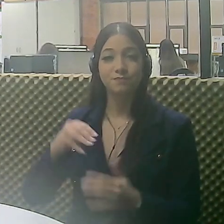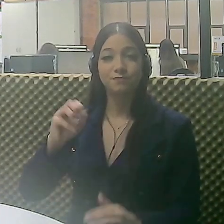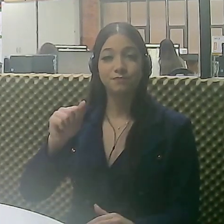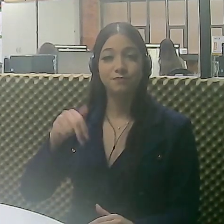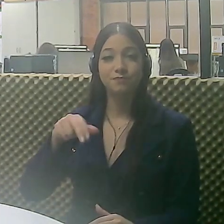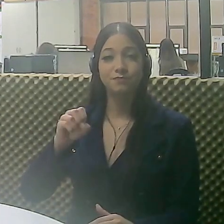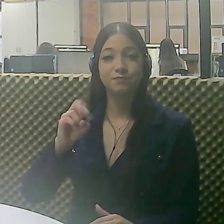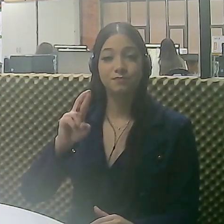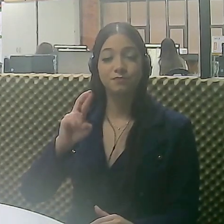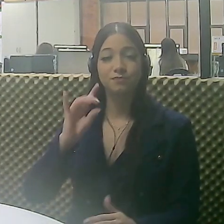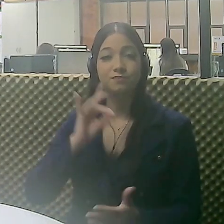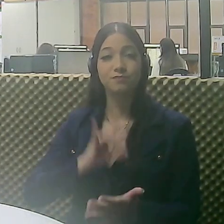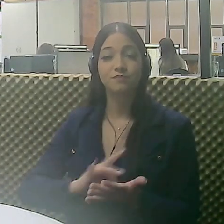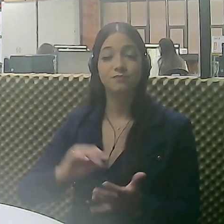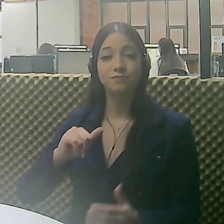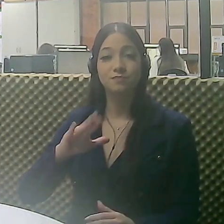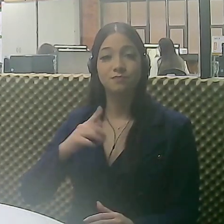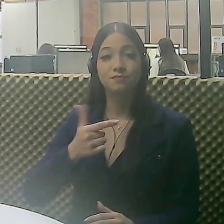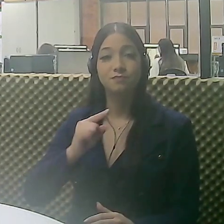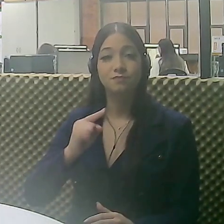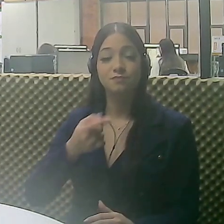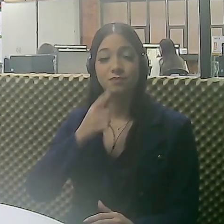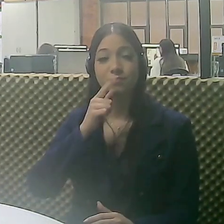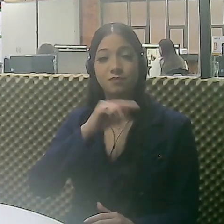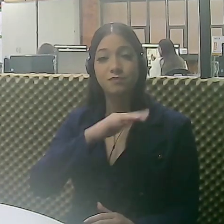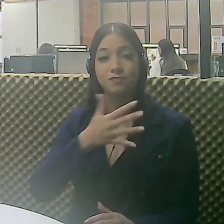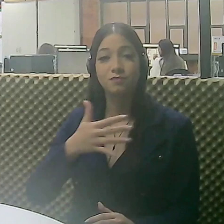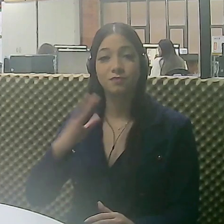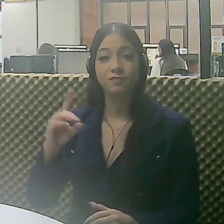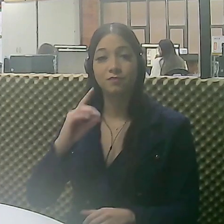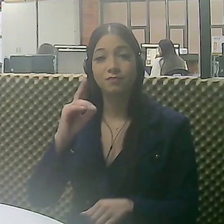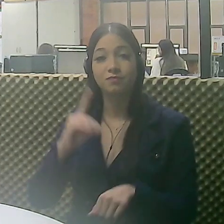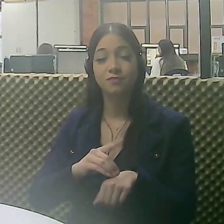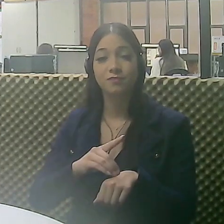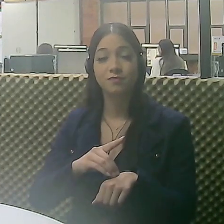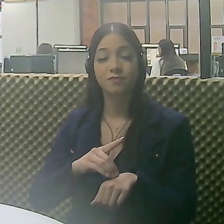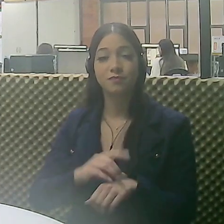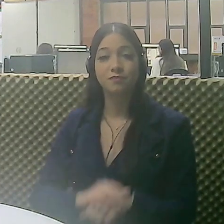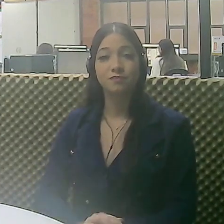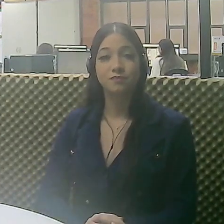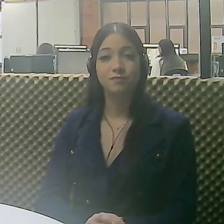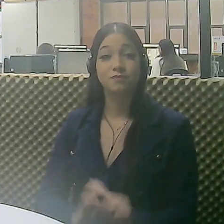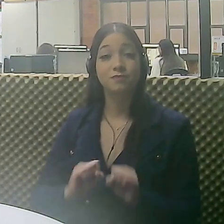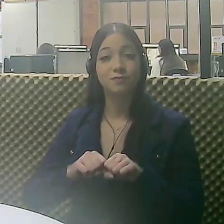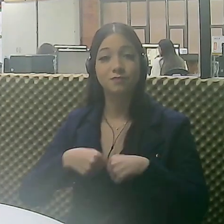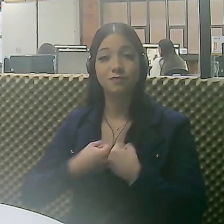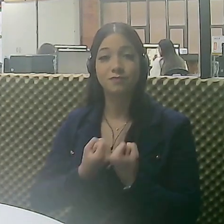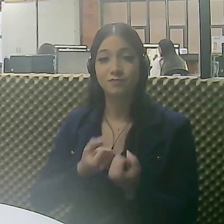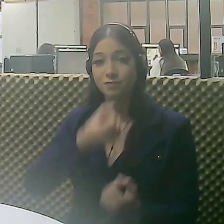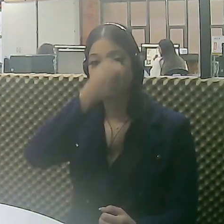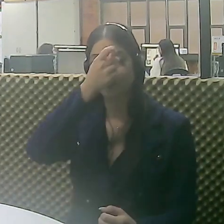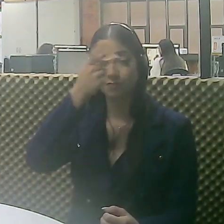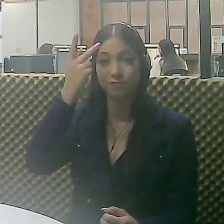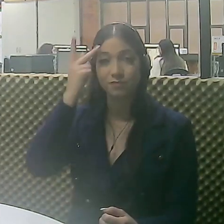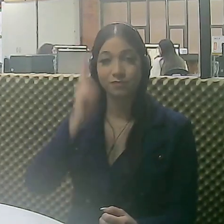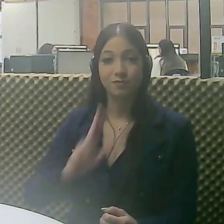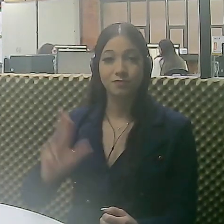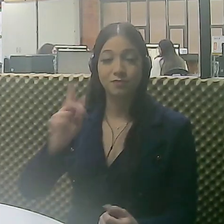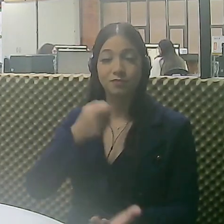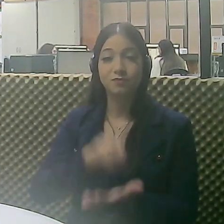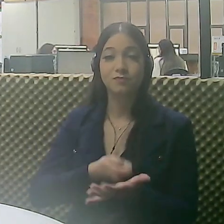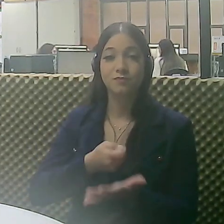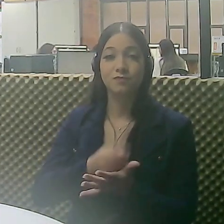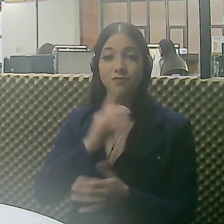Mansur, com a eliminação de mais de 2 mil criadouros e focos do mosquito da dengue. Os esforços da Prefeitura de Uberlândia para